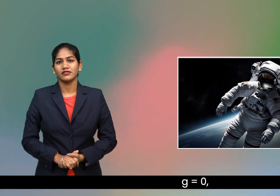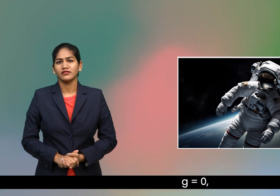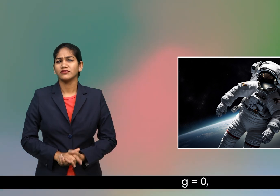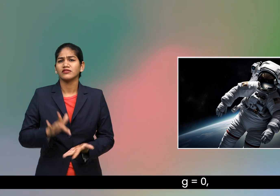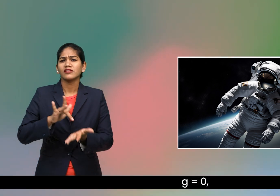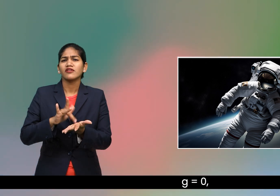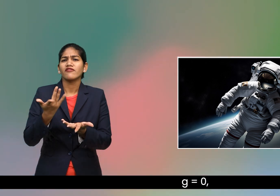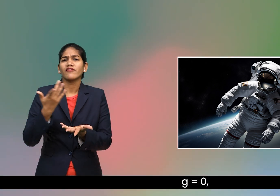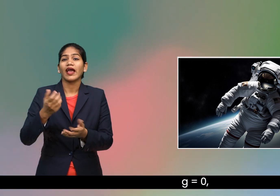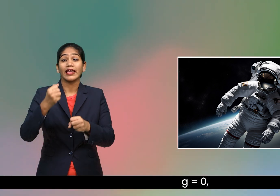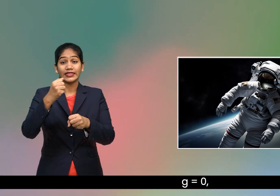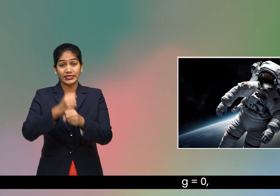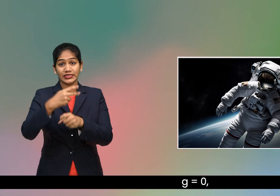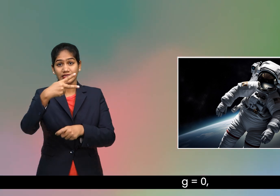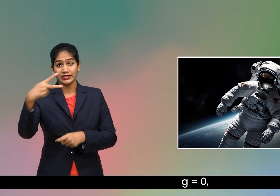g = 0.